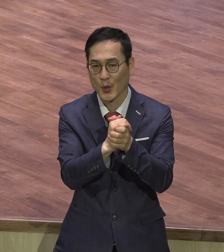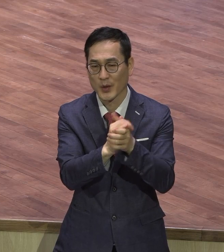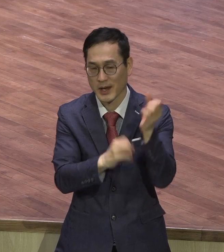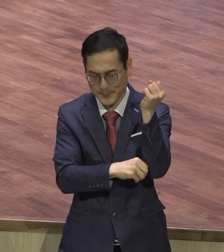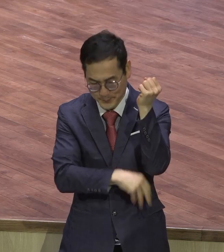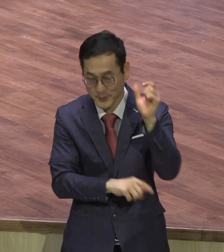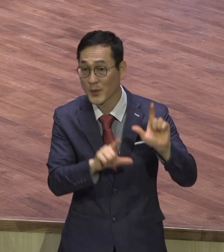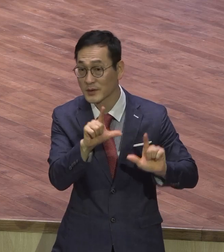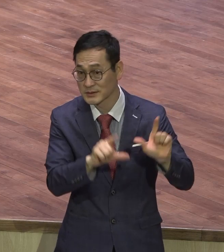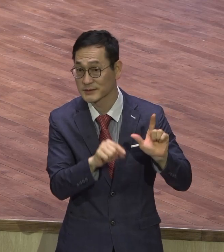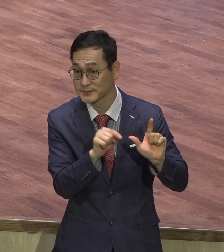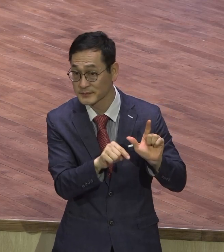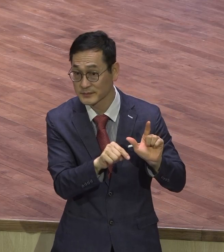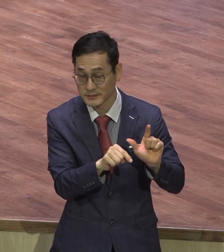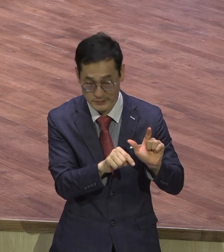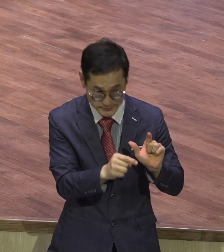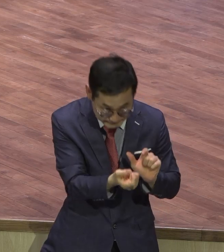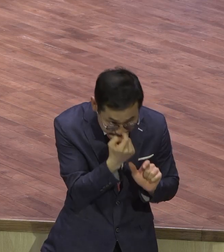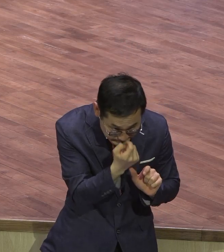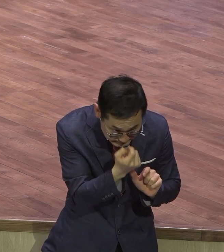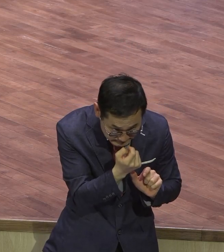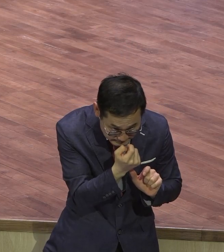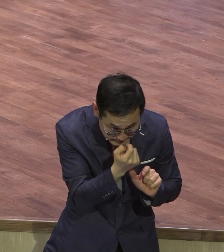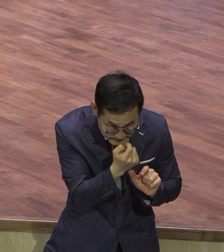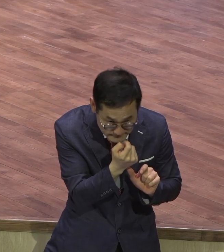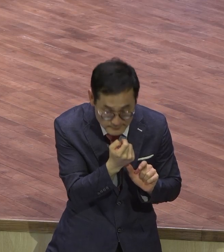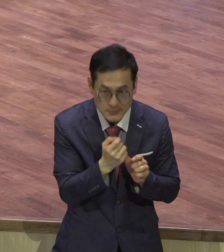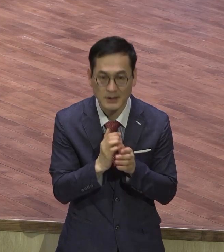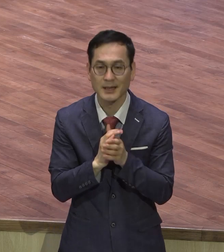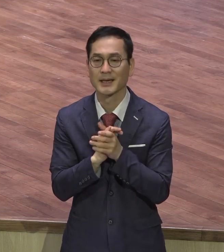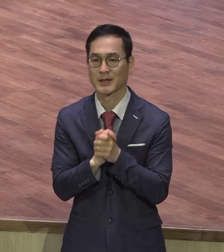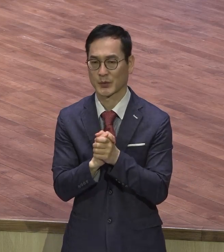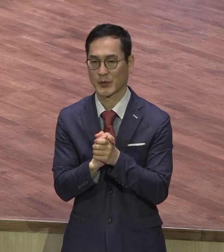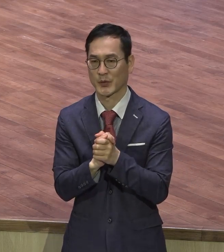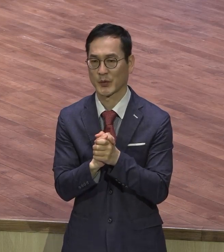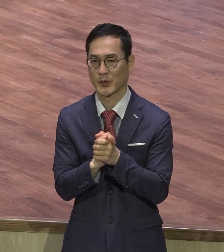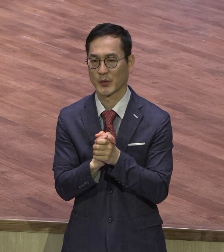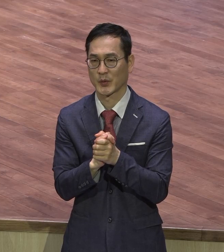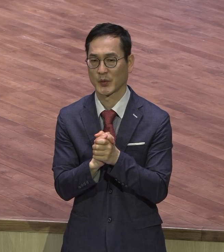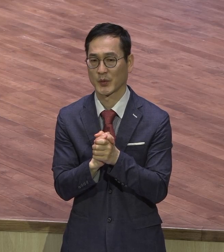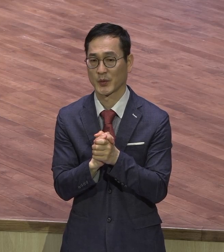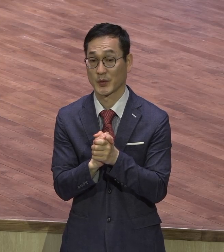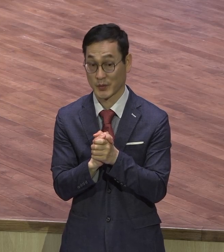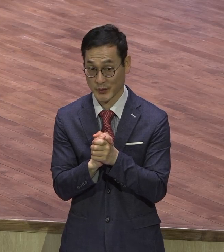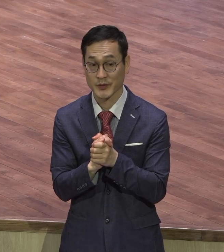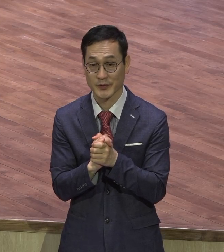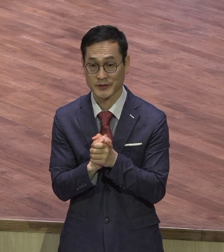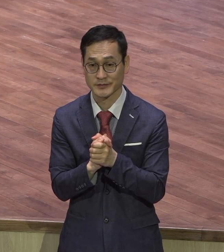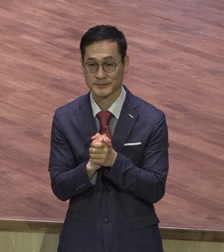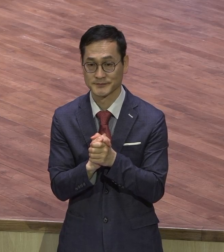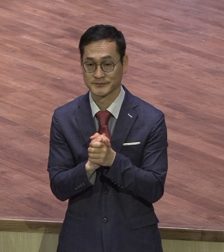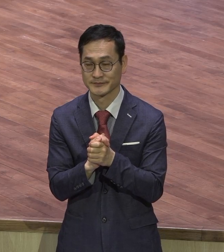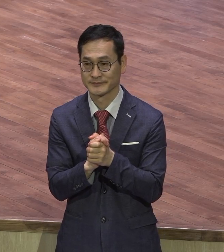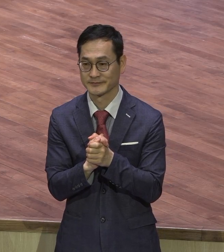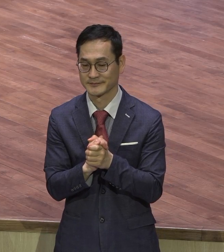깨닫고 올바른 방법으로 올바른 방향을 잡고 기도해야 된다라고 하는 말씀이,